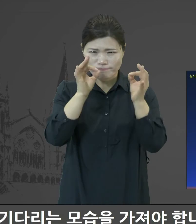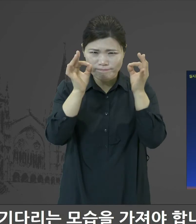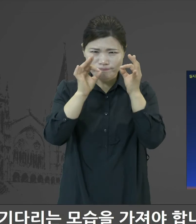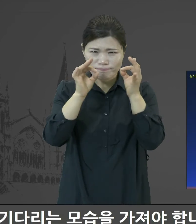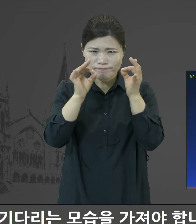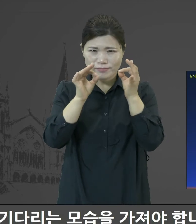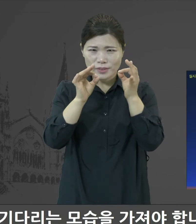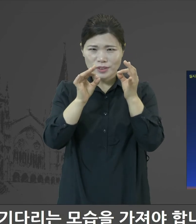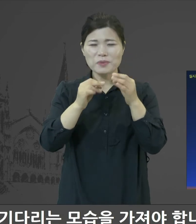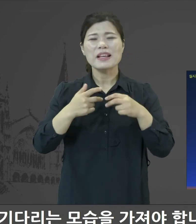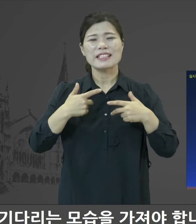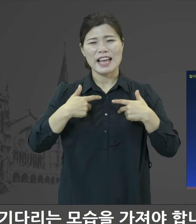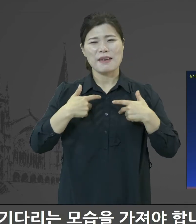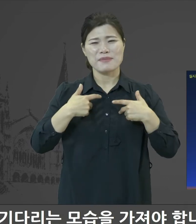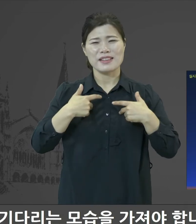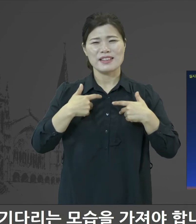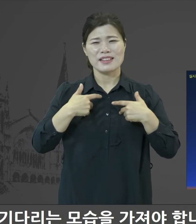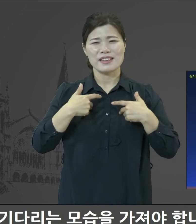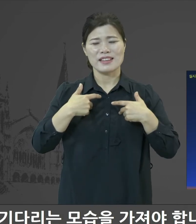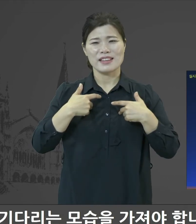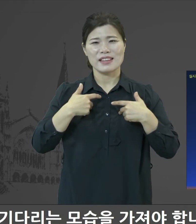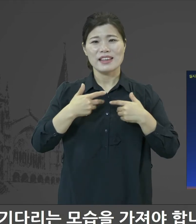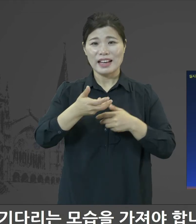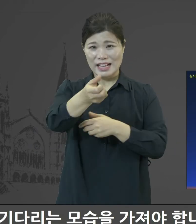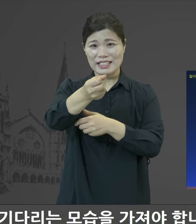안에서 소망합니다. 아주 재미있습니다.